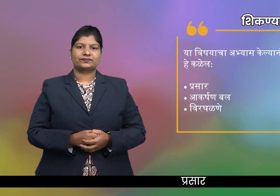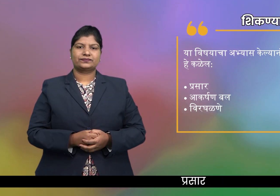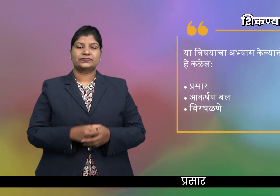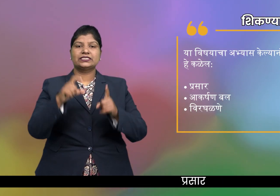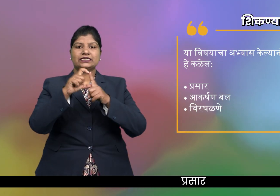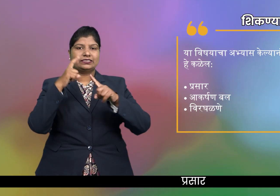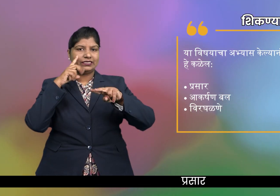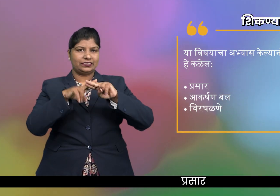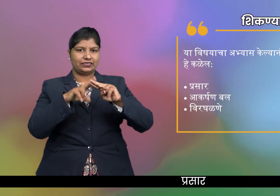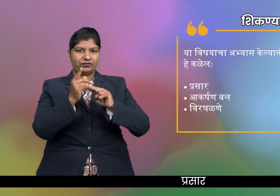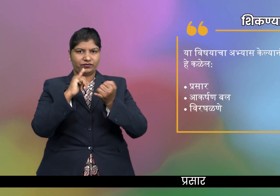प्रसार,